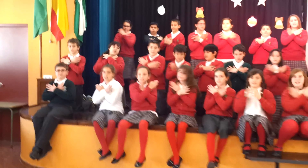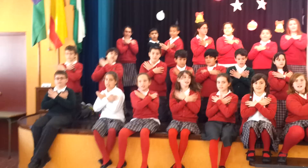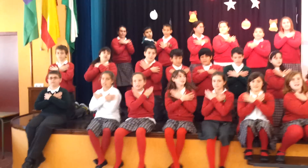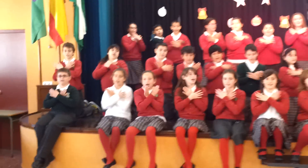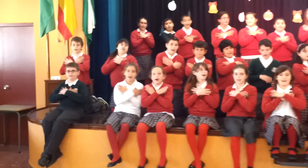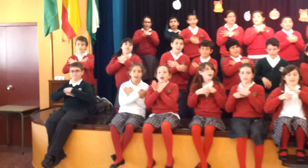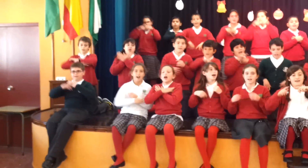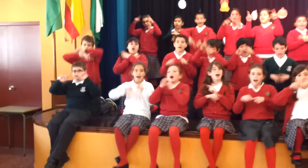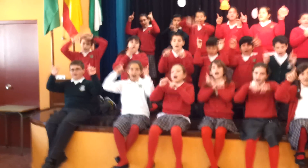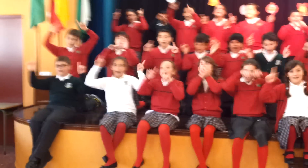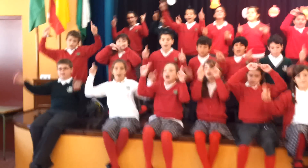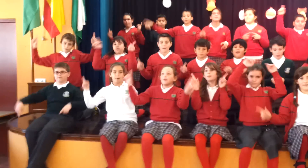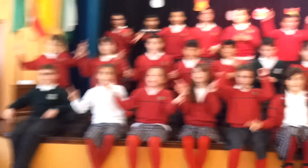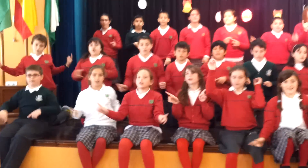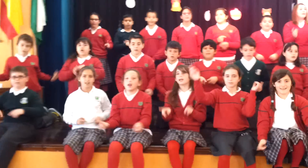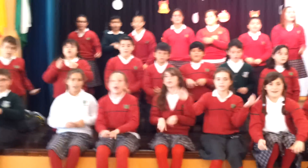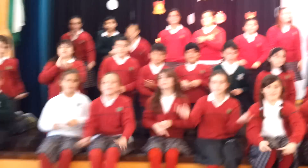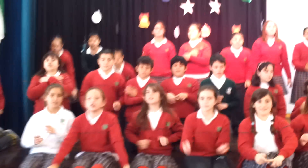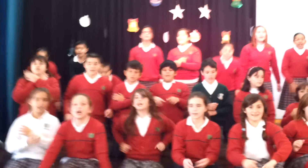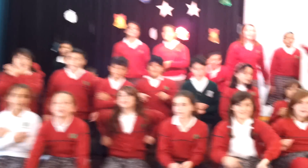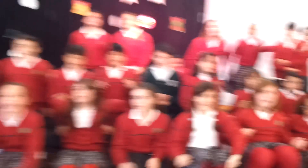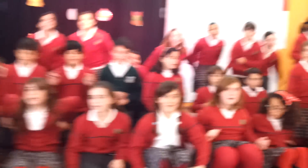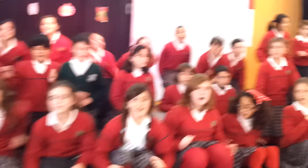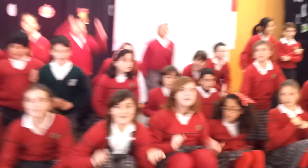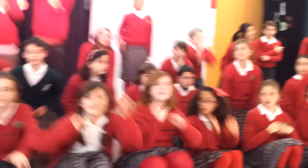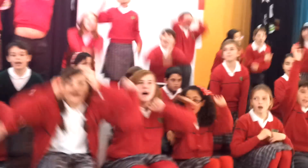necesitan Amor queemos dar